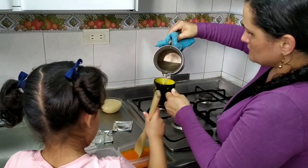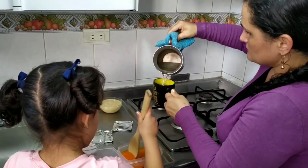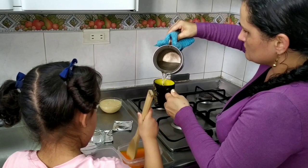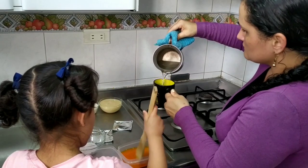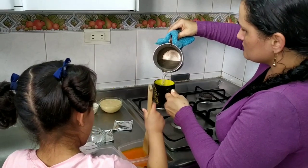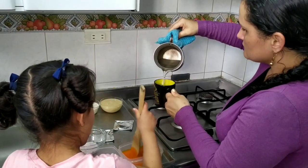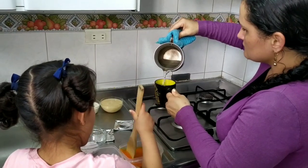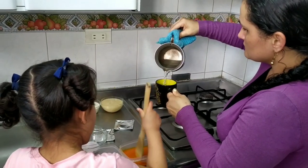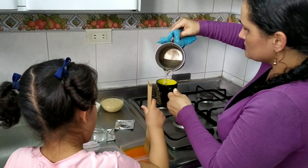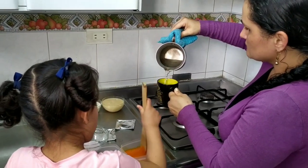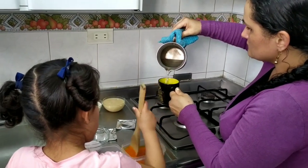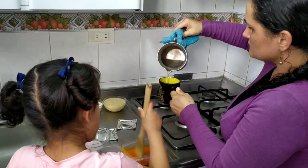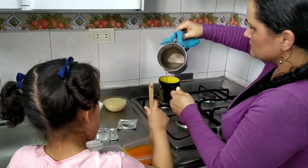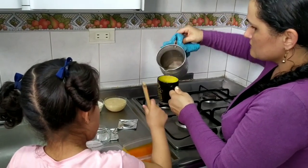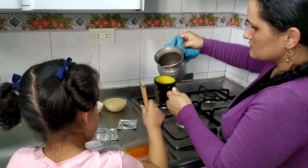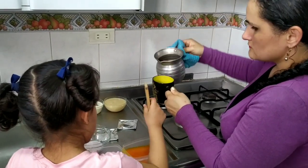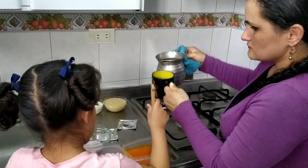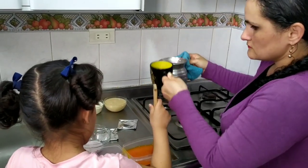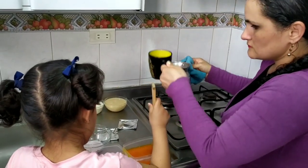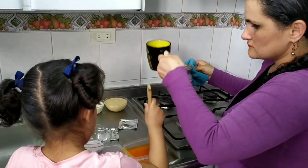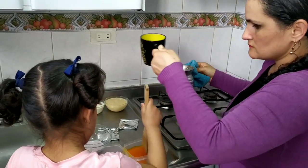Ahora agregamos el otro medio.